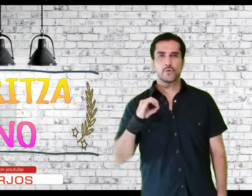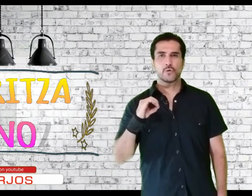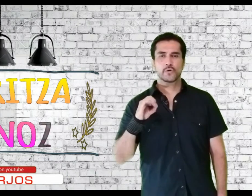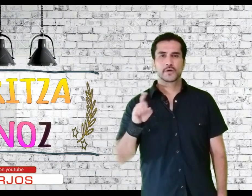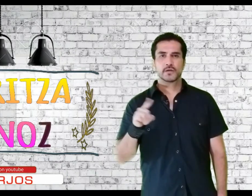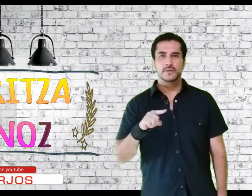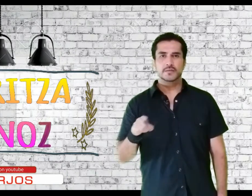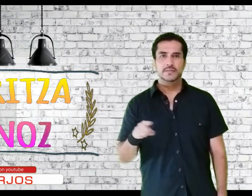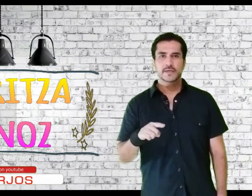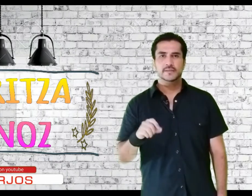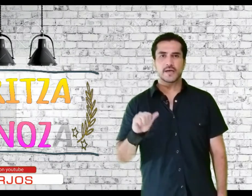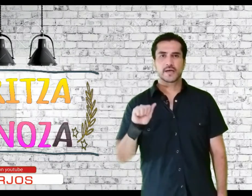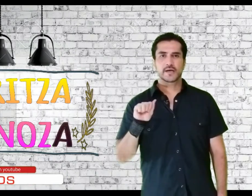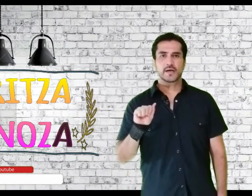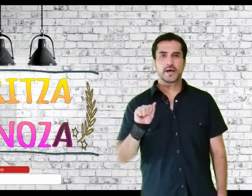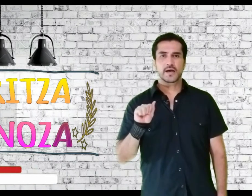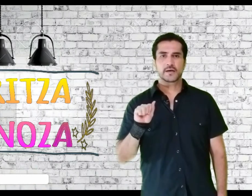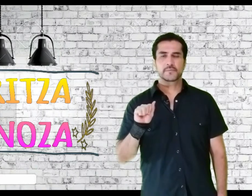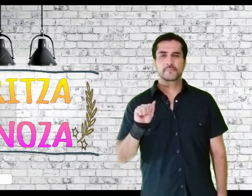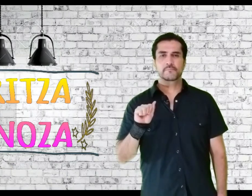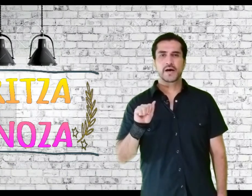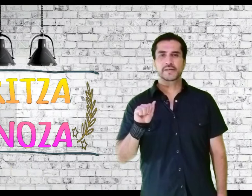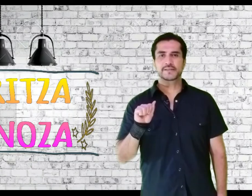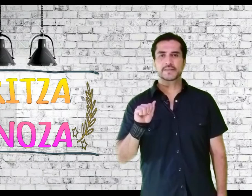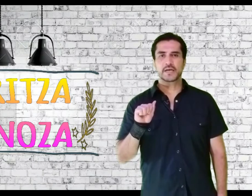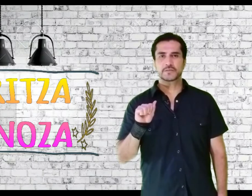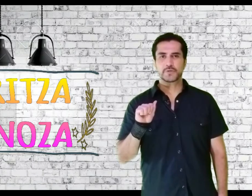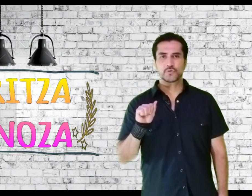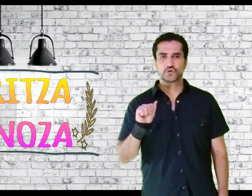O, Z, A. Maritza Espinosa.